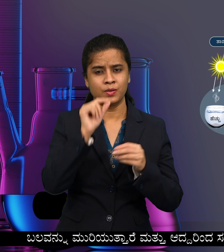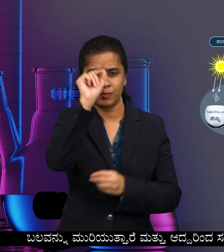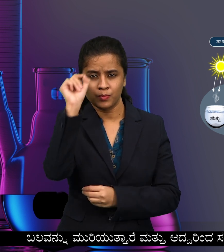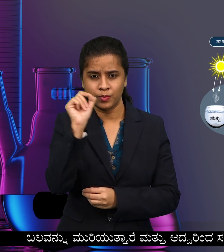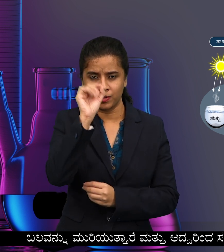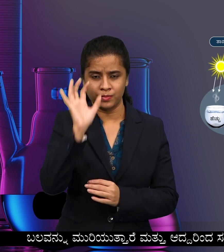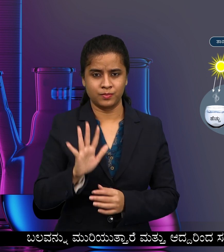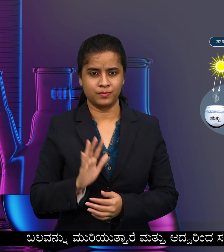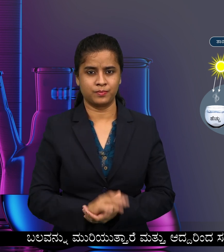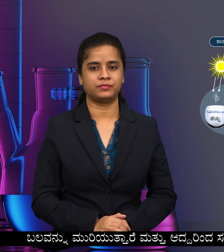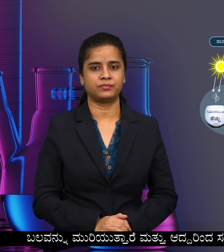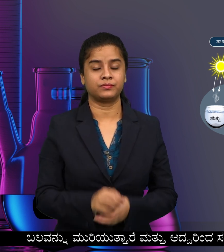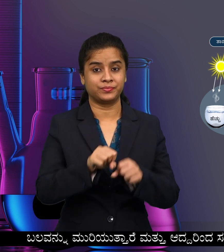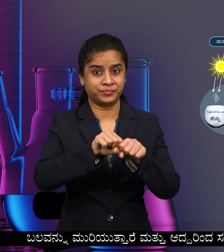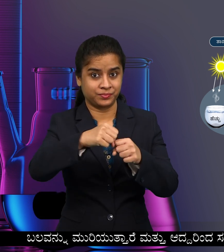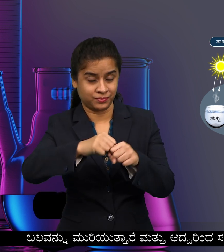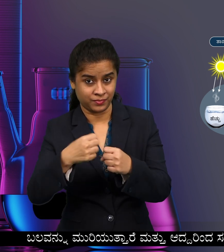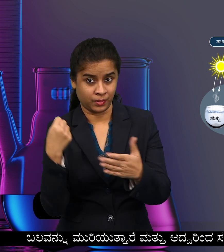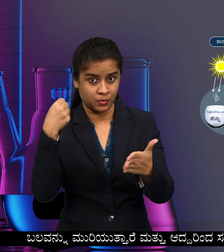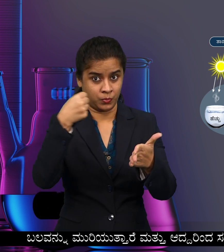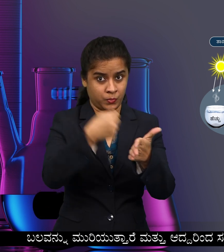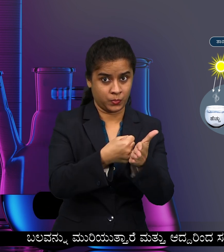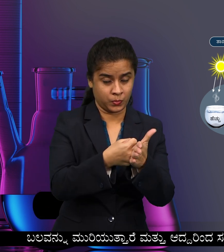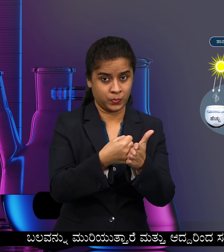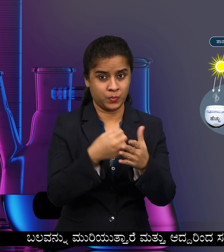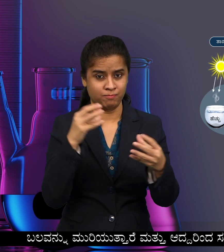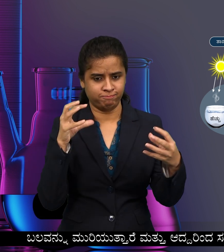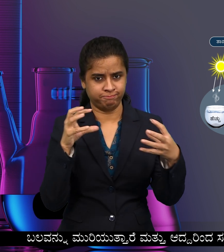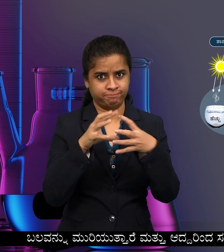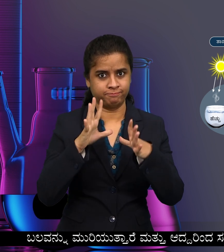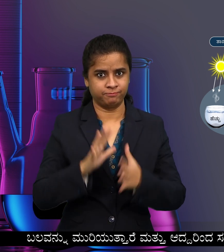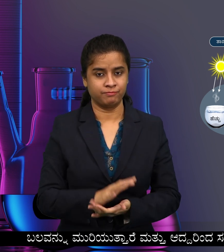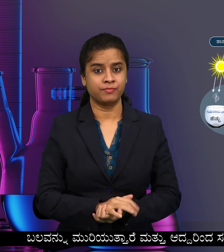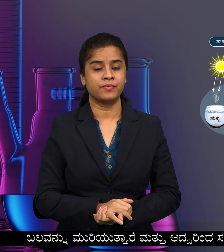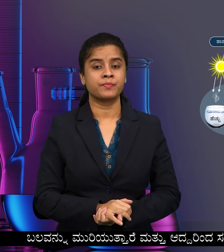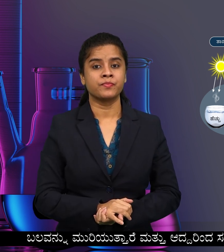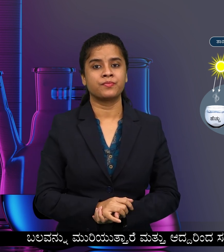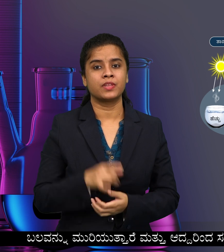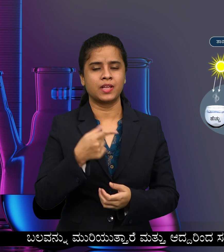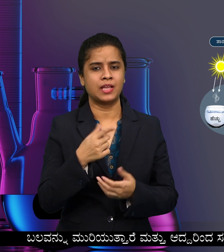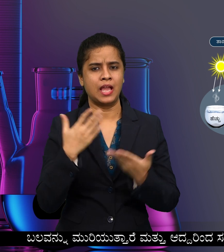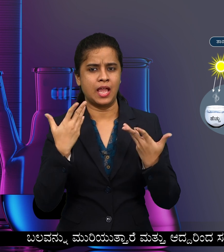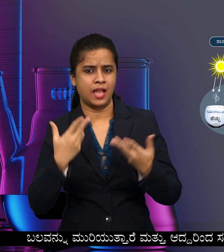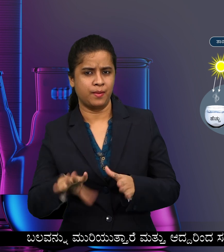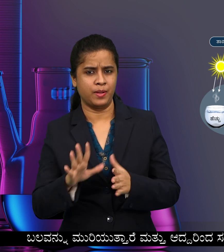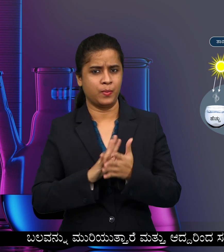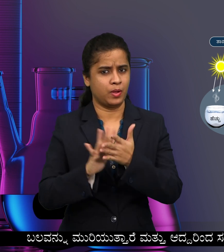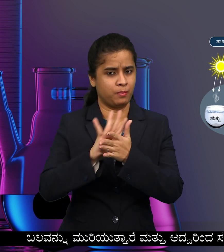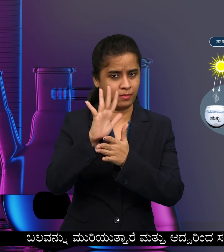ಬಲವನ್ನು ಮುರಿಯುತ್ತಾರೆ ಮತ್ತು ಆದ್ದರಿಂದ ಸುಲಭವಾಗಿ ತಪ್ಪಿಸಿಕೊಳ್ಳುತ್ತಾರೆ ಅಥವಾ